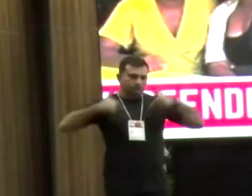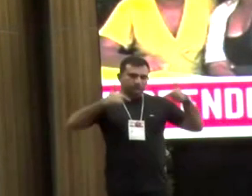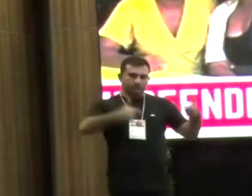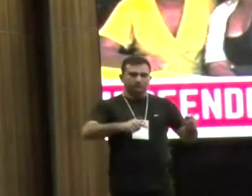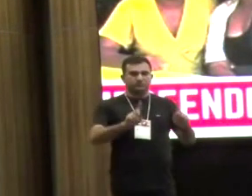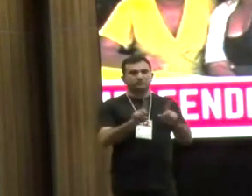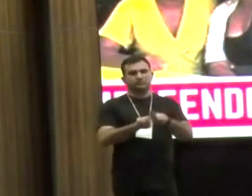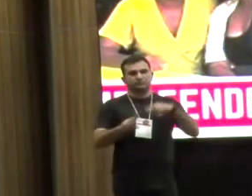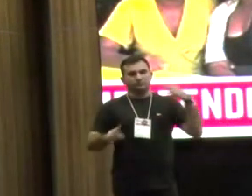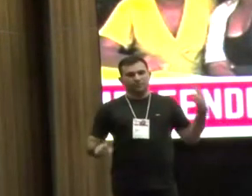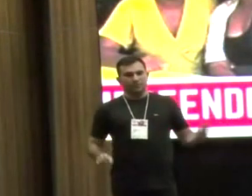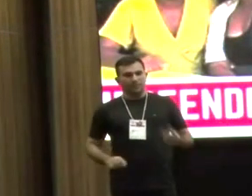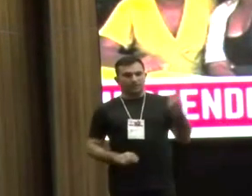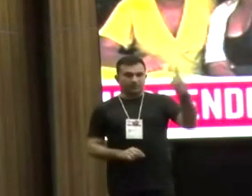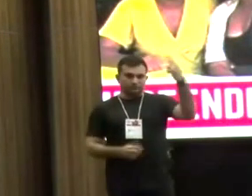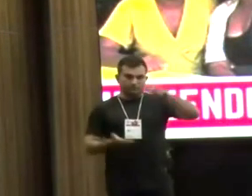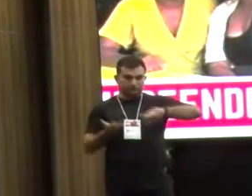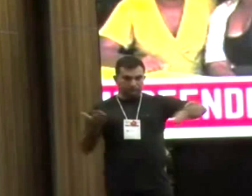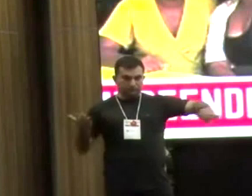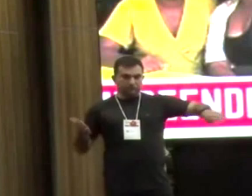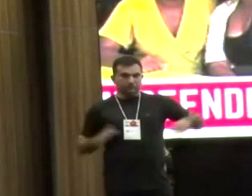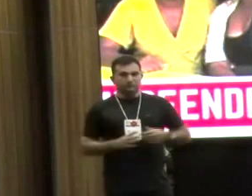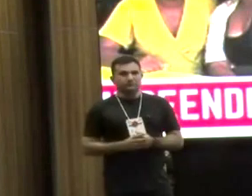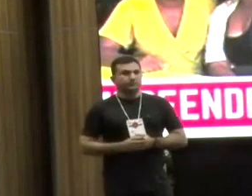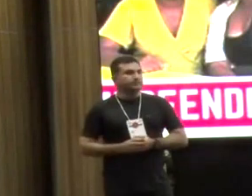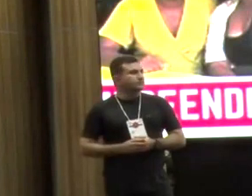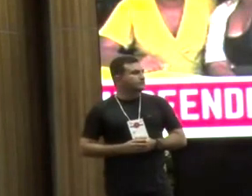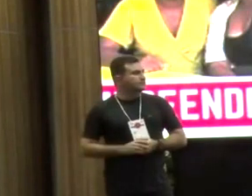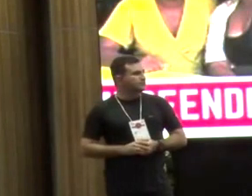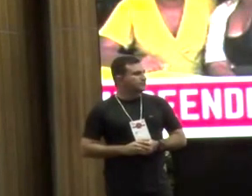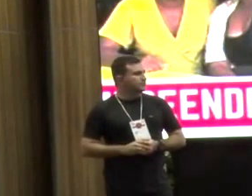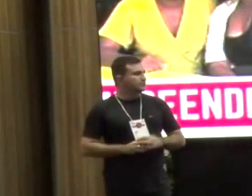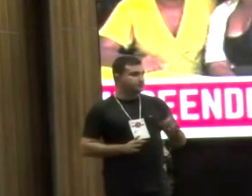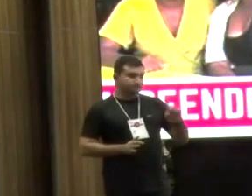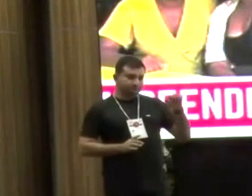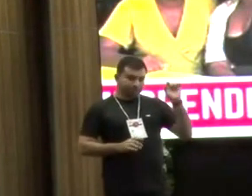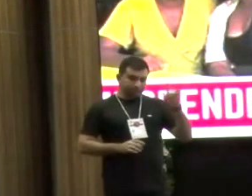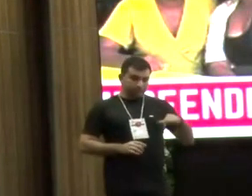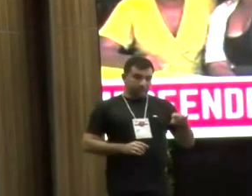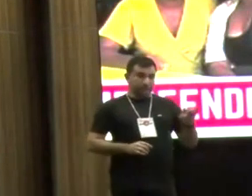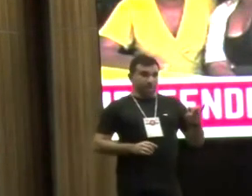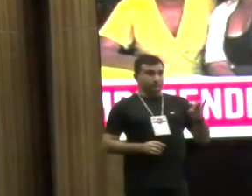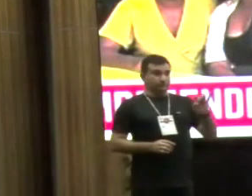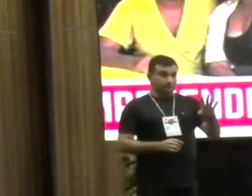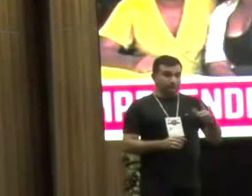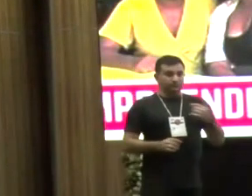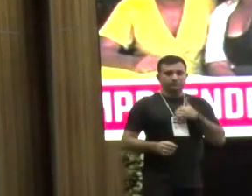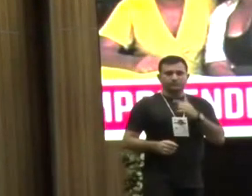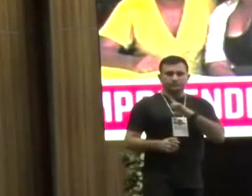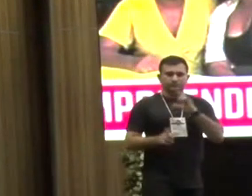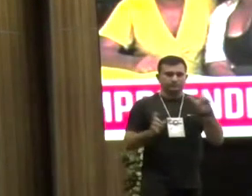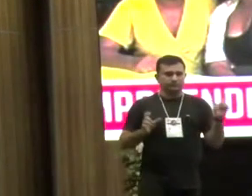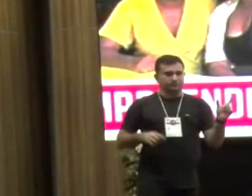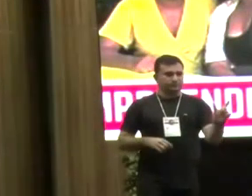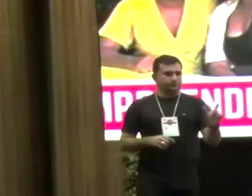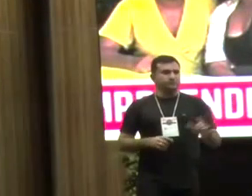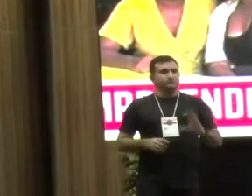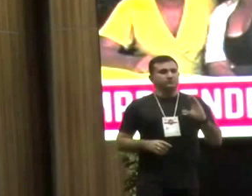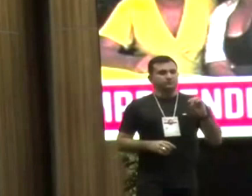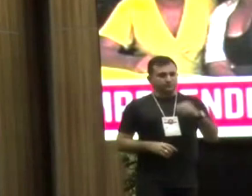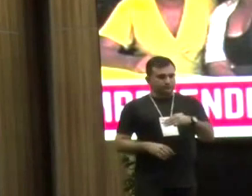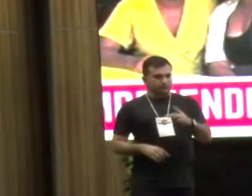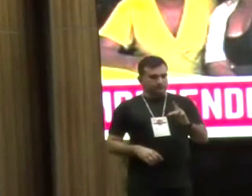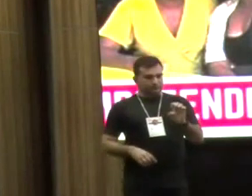e valores. Não basta só, como o termo competência foi